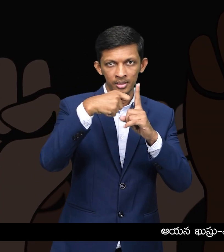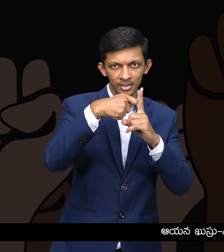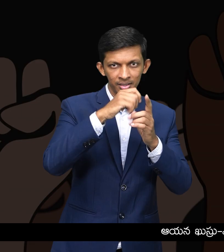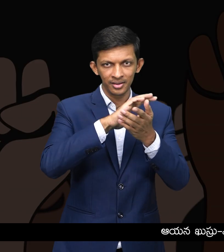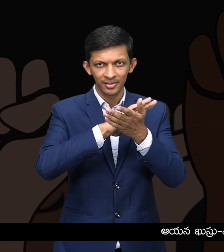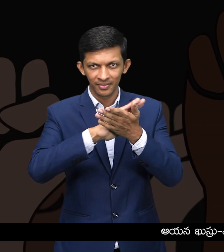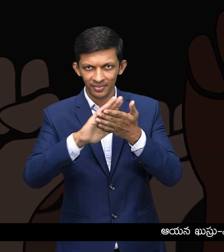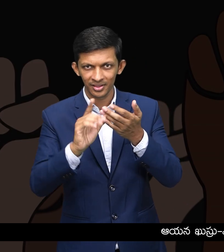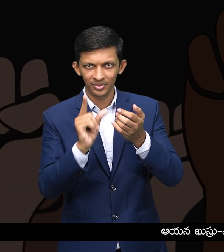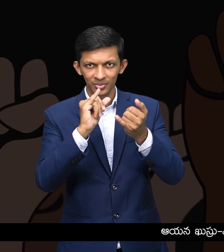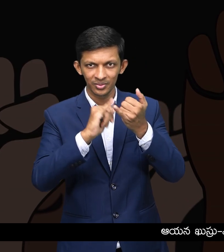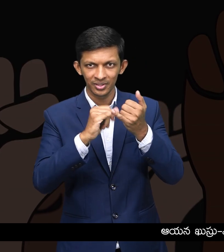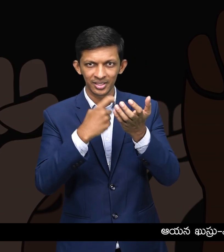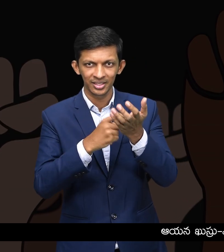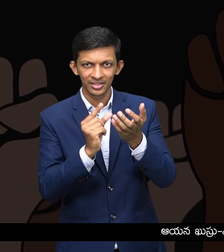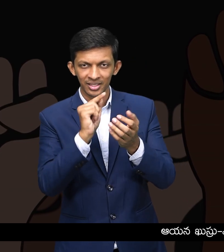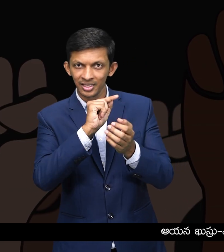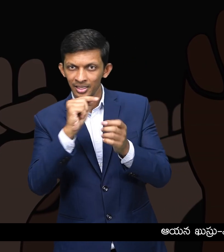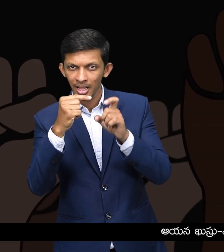ఆయన ఖుస్రూ ఏ దక్కన్ అనే బిరుదును పొందాడు.